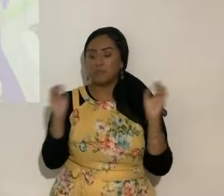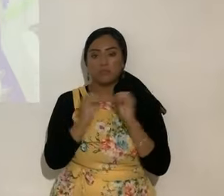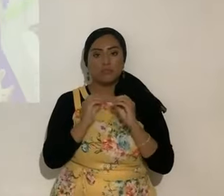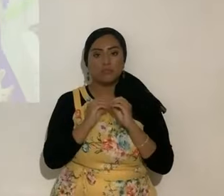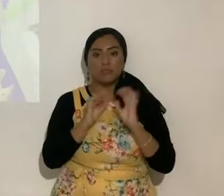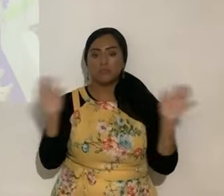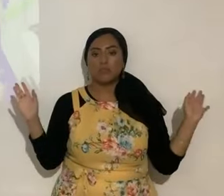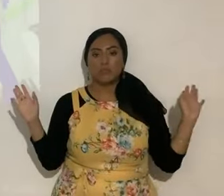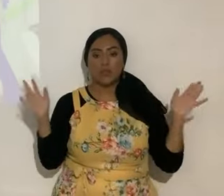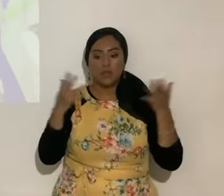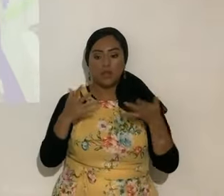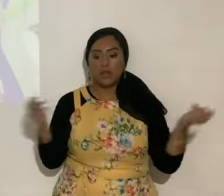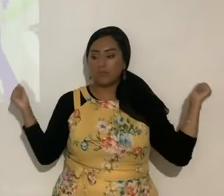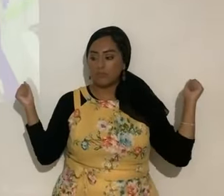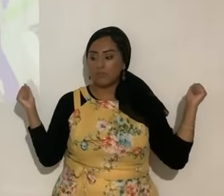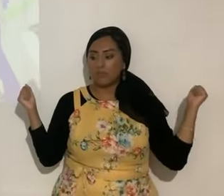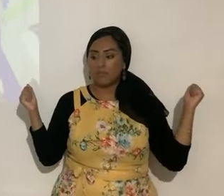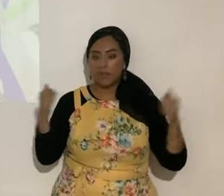acabó,